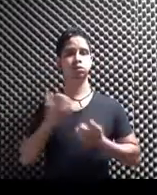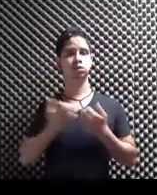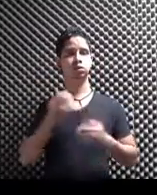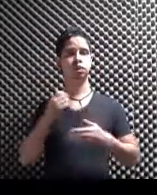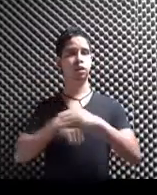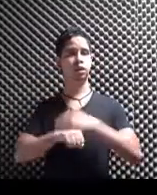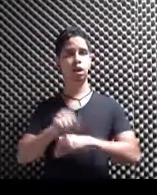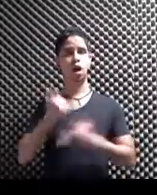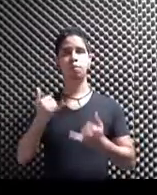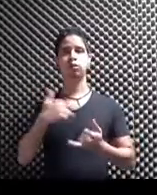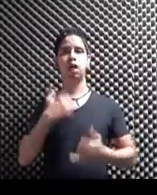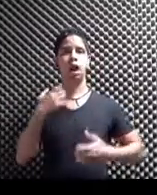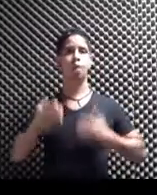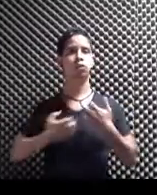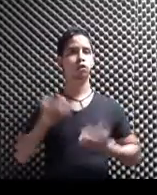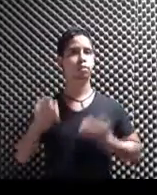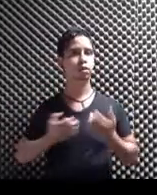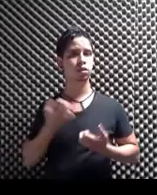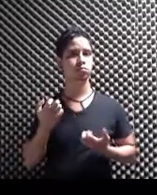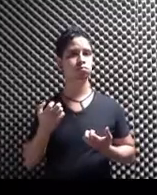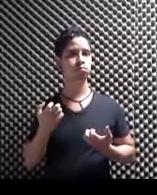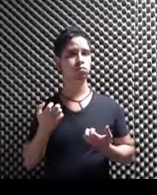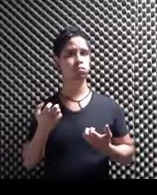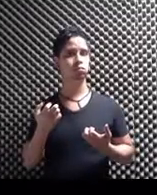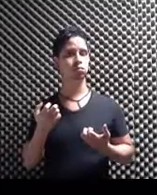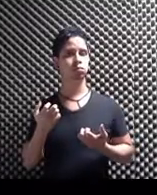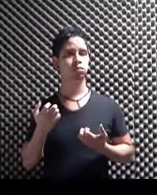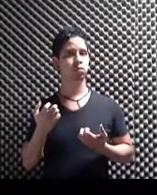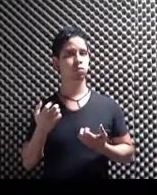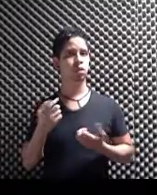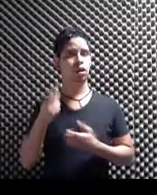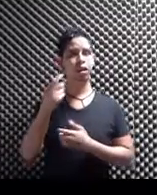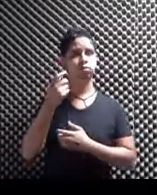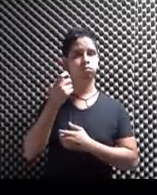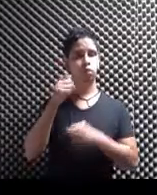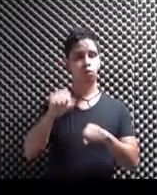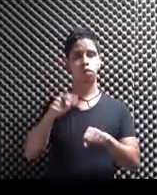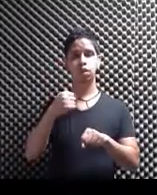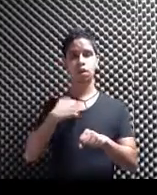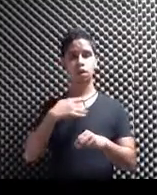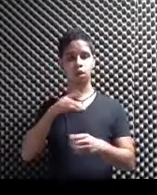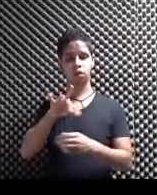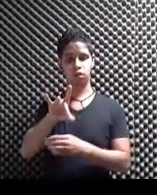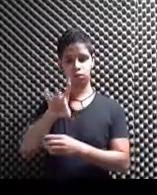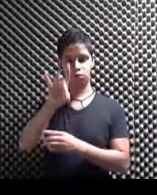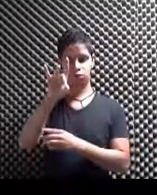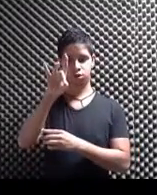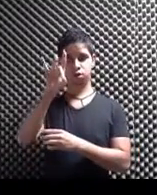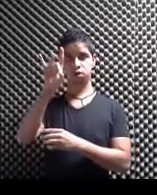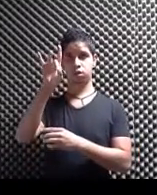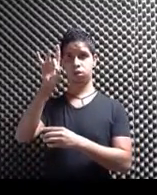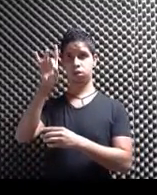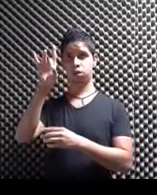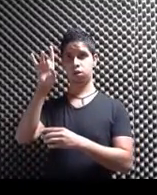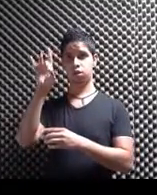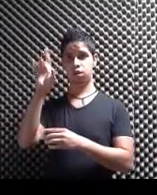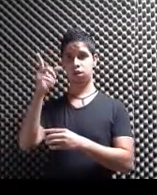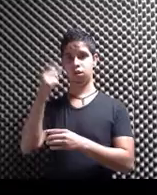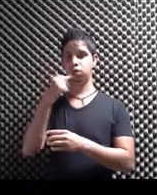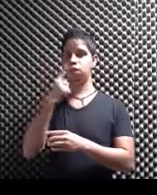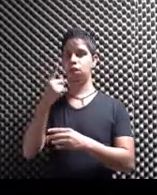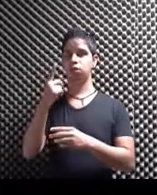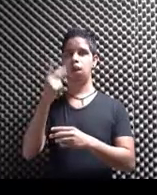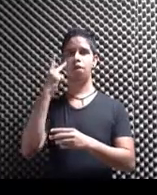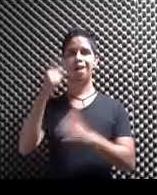en la era en el lado de descubrir llevarlo abajo y sacarlo a la luz el pececito que baja